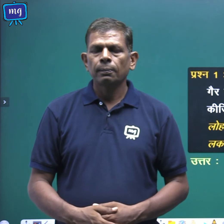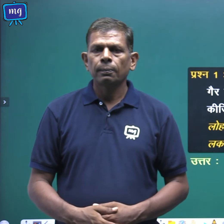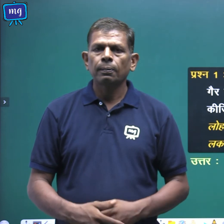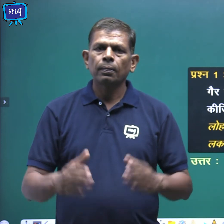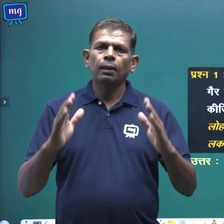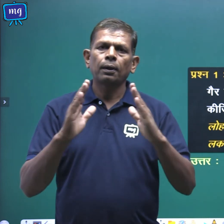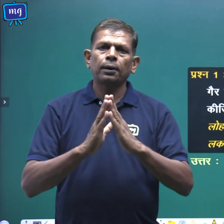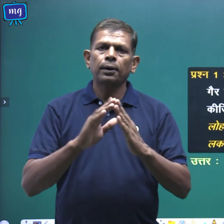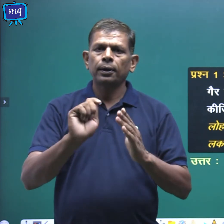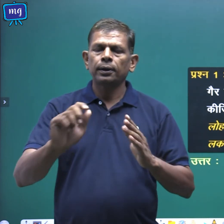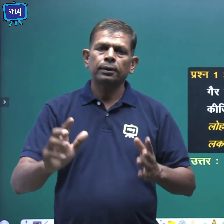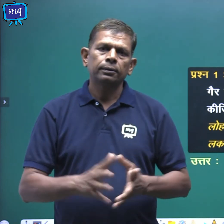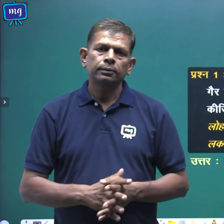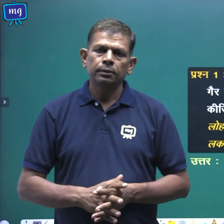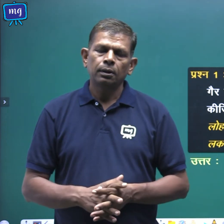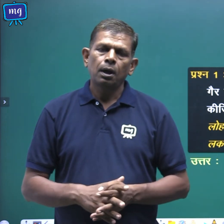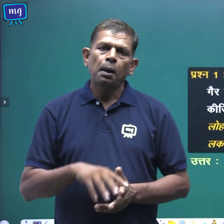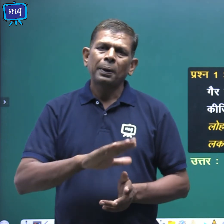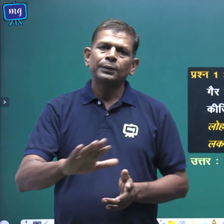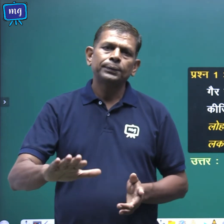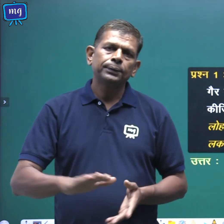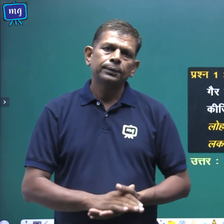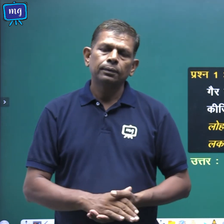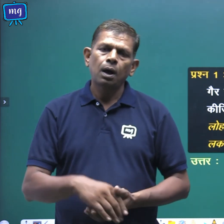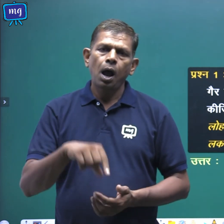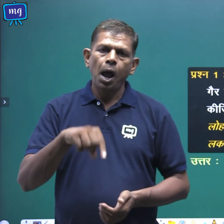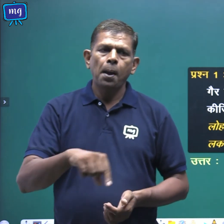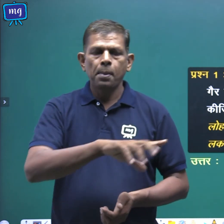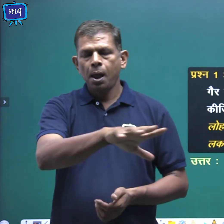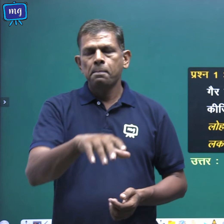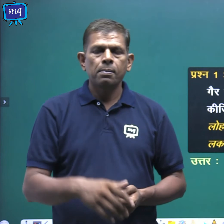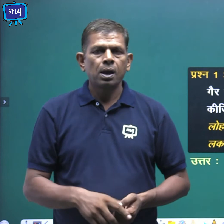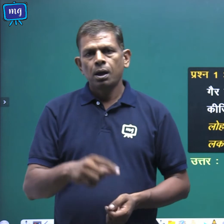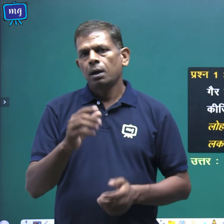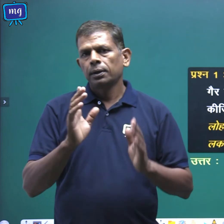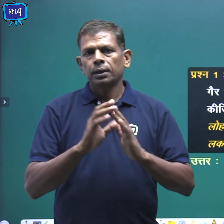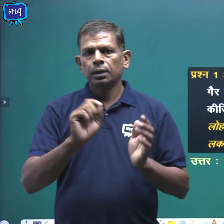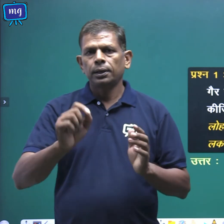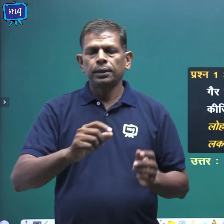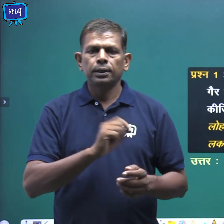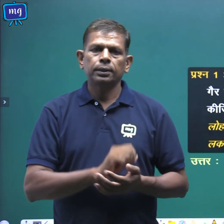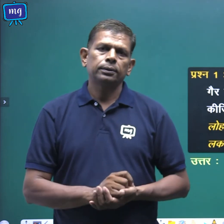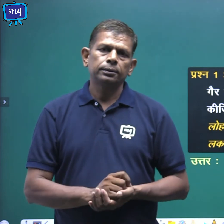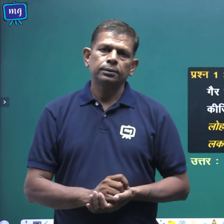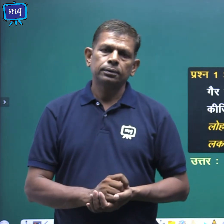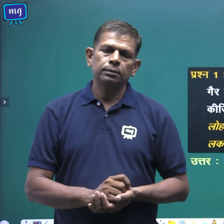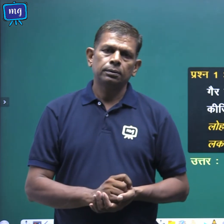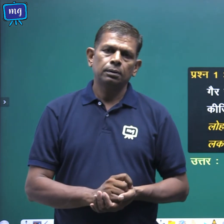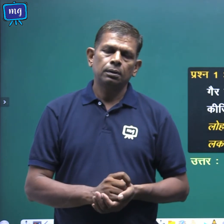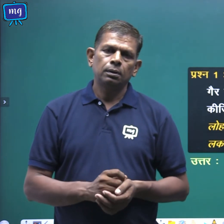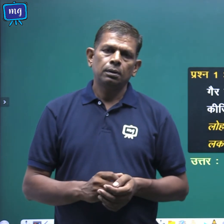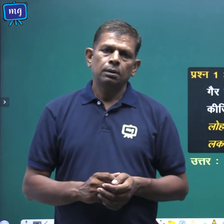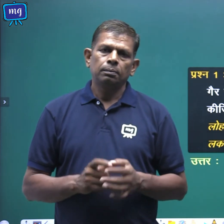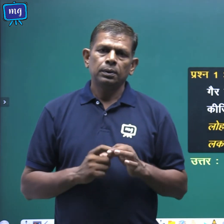गृह कार्य। बच्चों, अब आप गृह कार्य करेंगे।